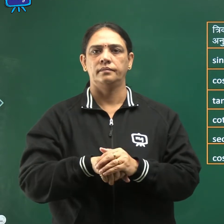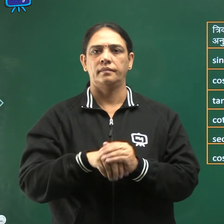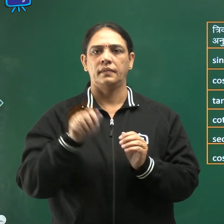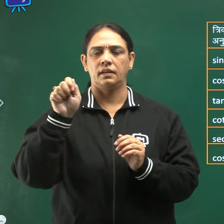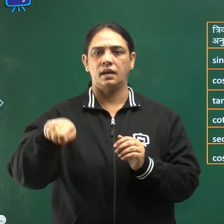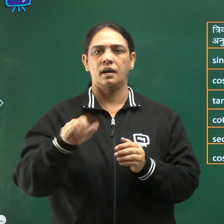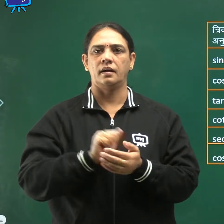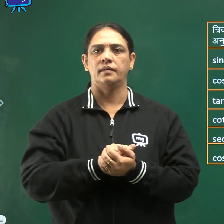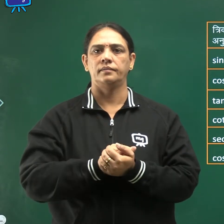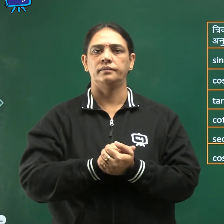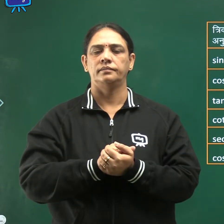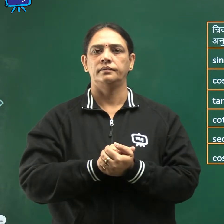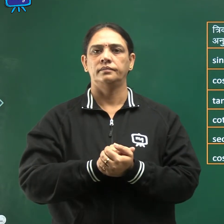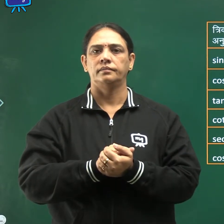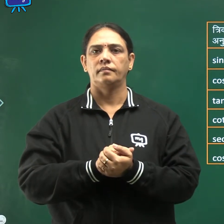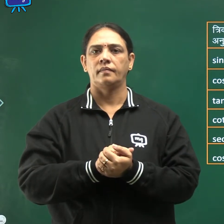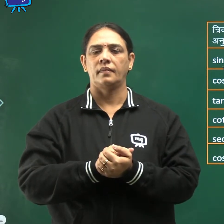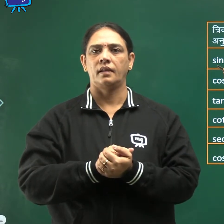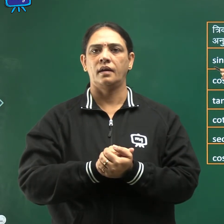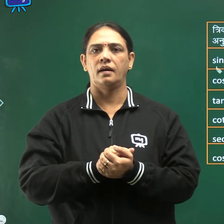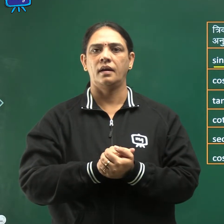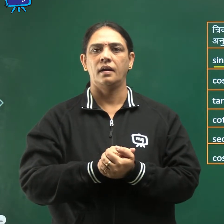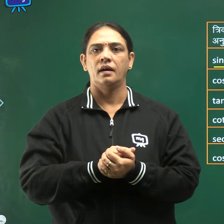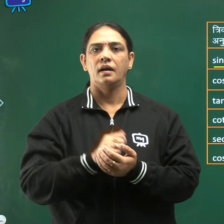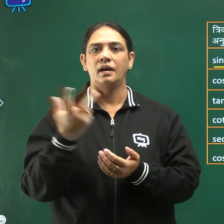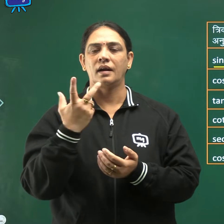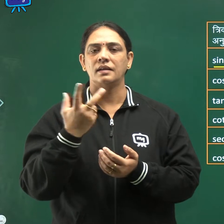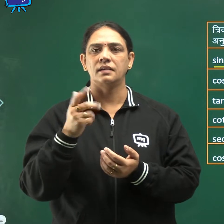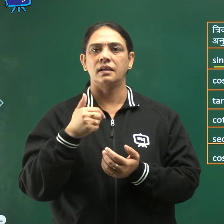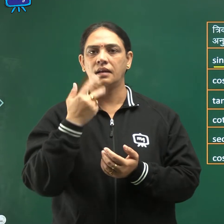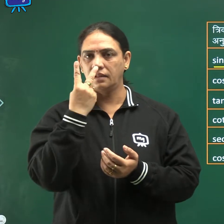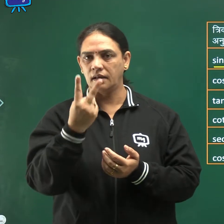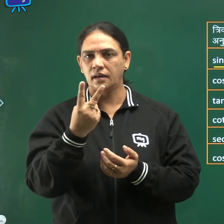दी हुई हैं। कैसे देखेंगे?